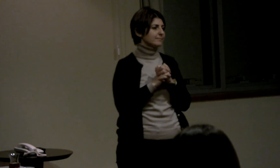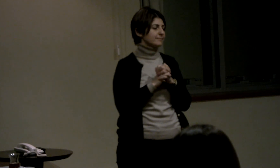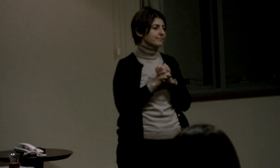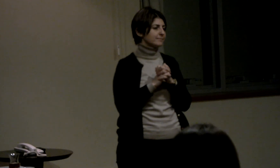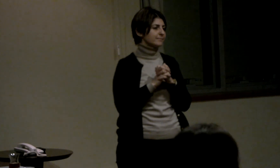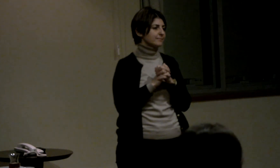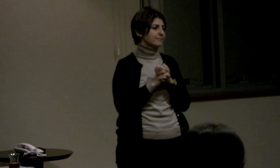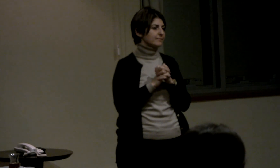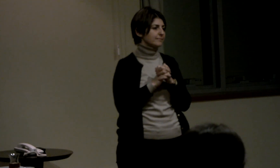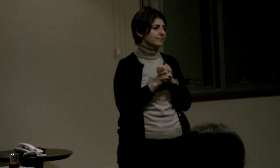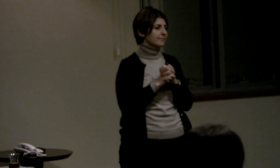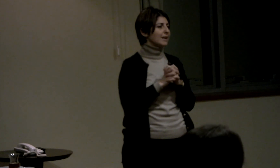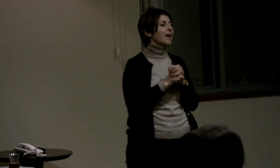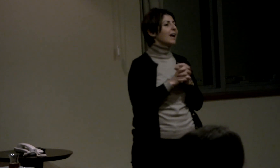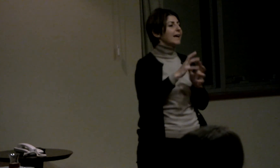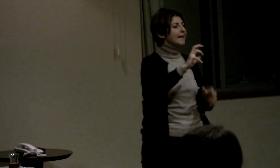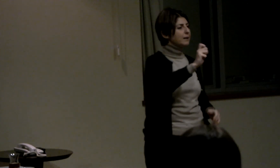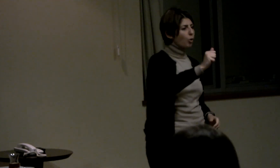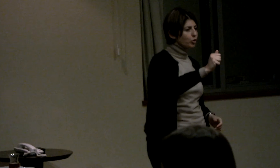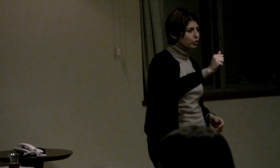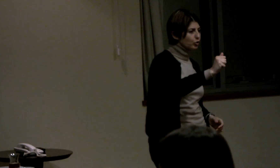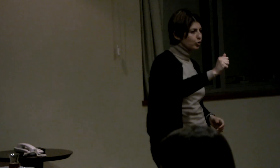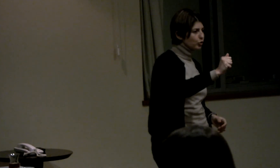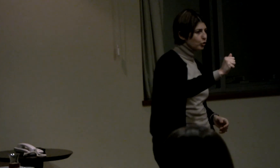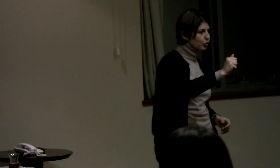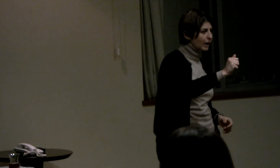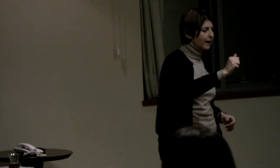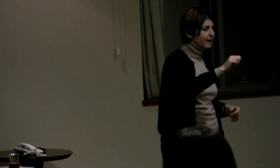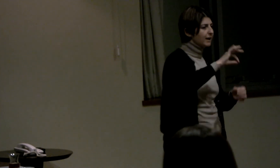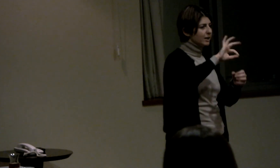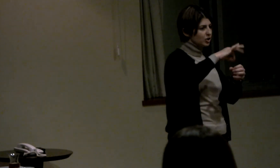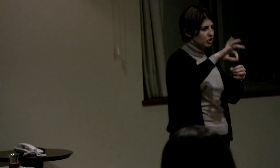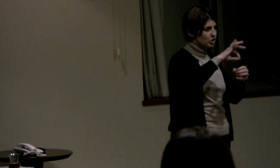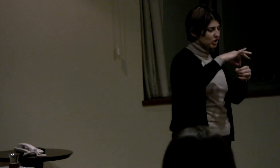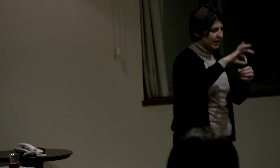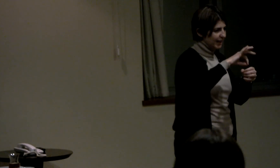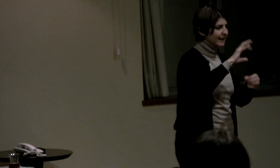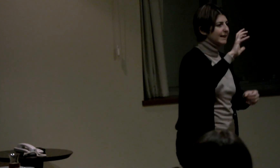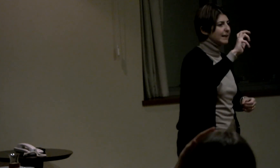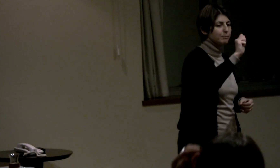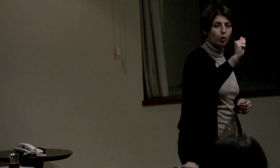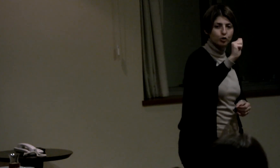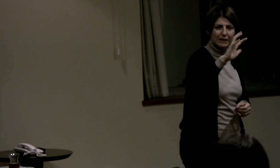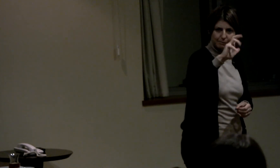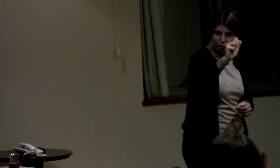Çaya limon. Çok teşekkür ederim. Limon koy. Limon. Aha. Çaya limon.